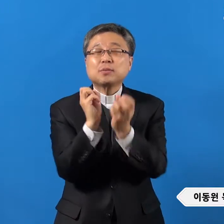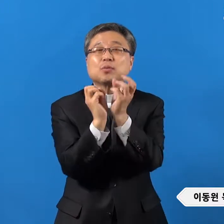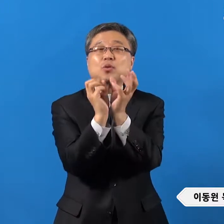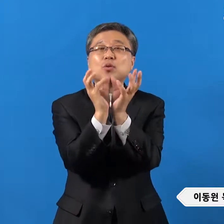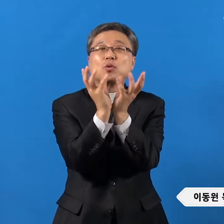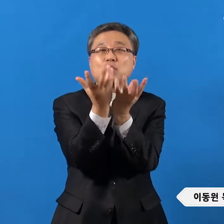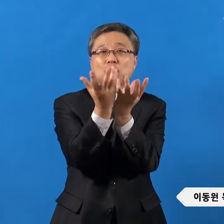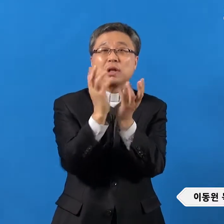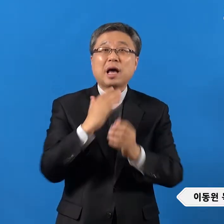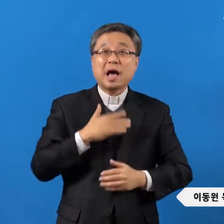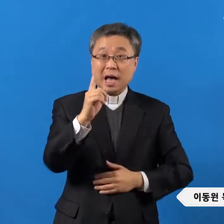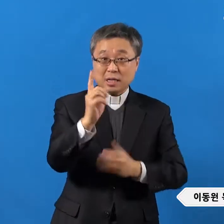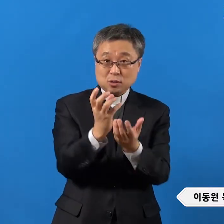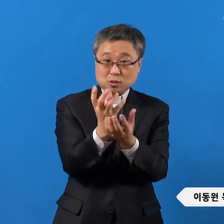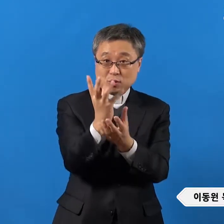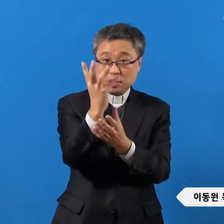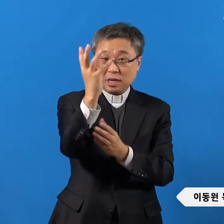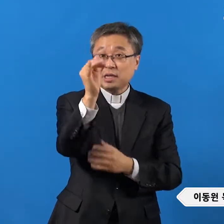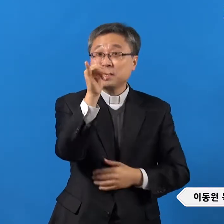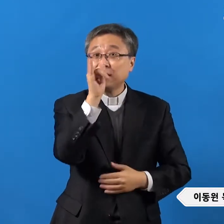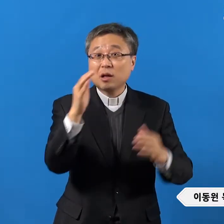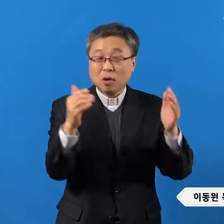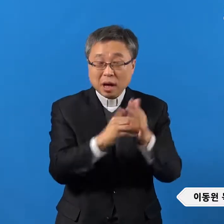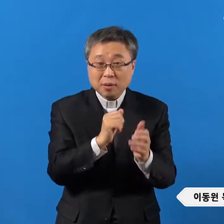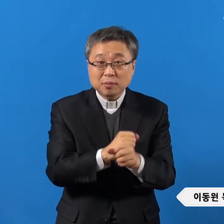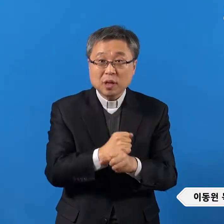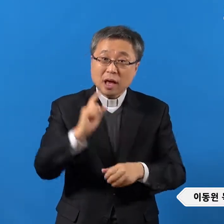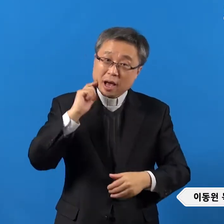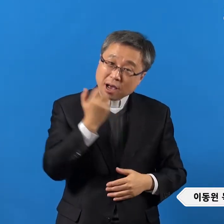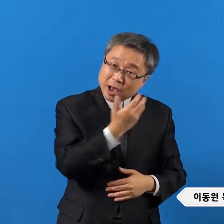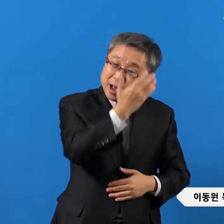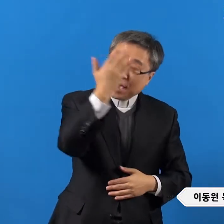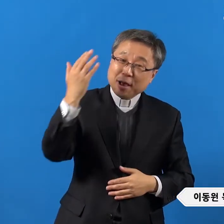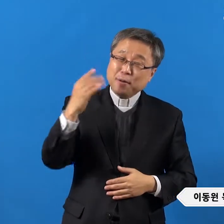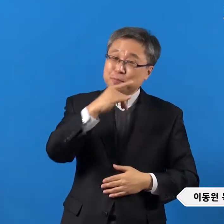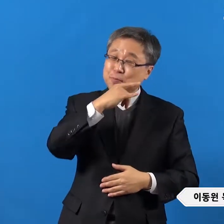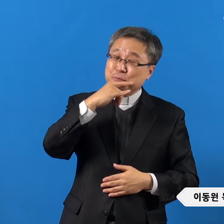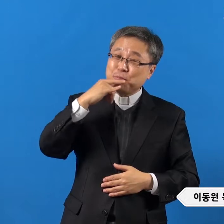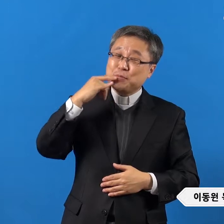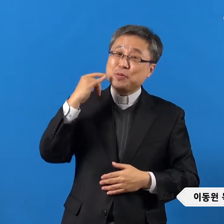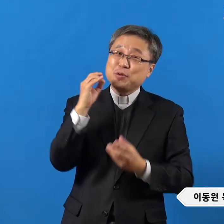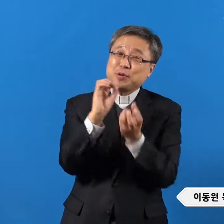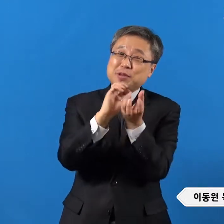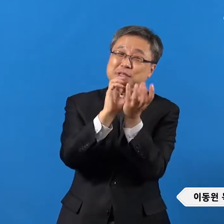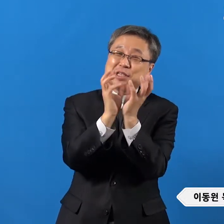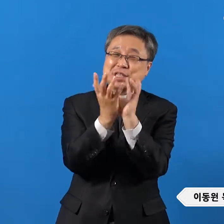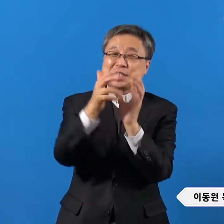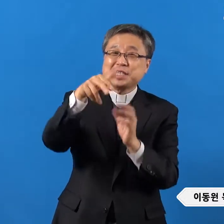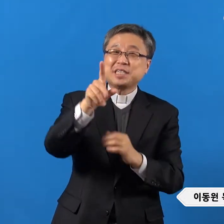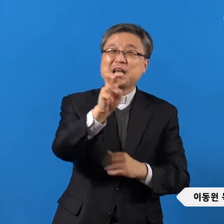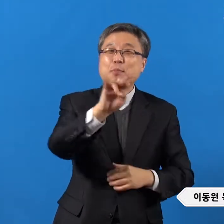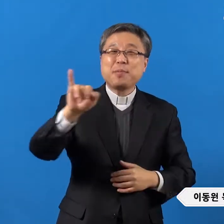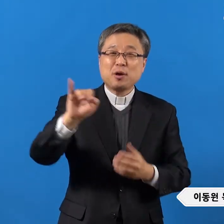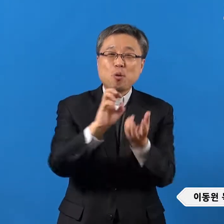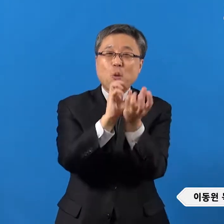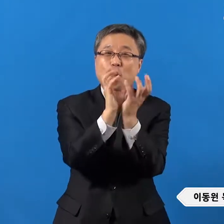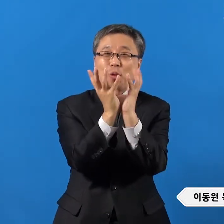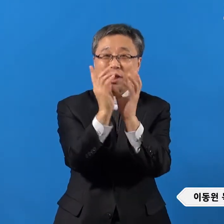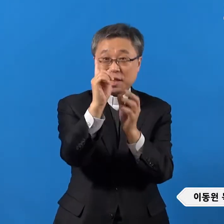송이가 들려져 있었다고 합니다. 아름다운 분홍꽃 장미 한 송이였습니다. 그녀가 그